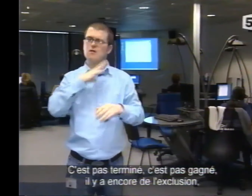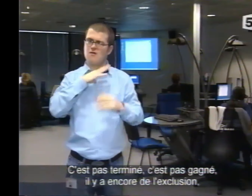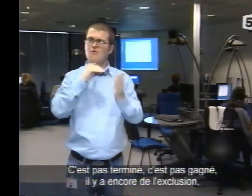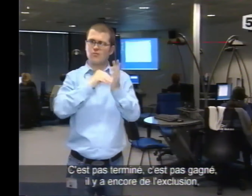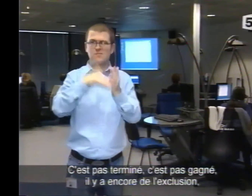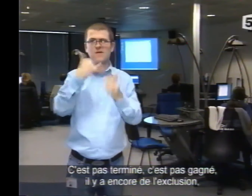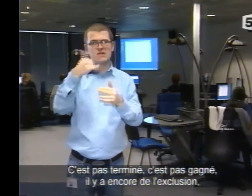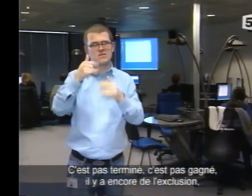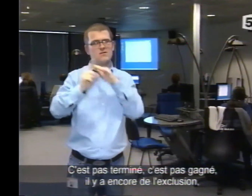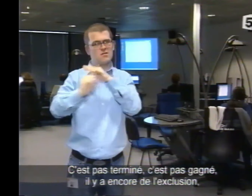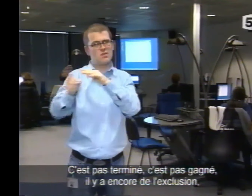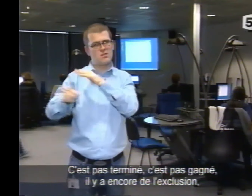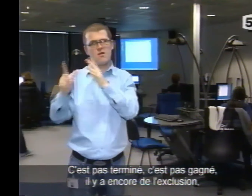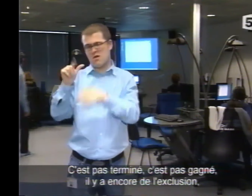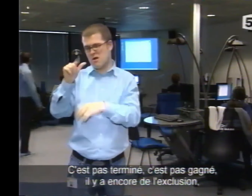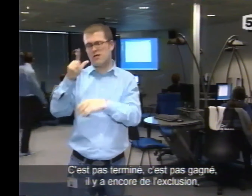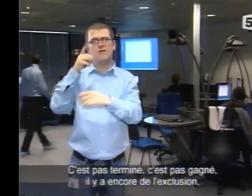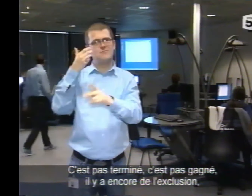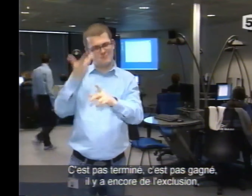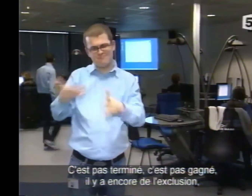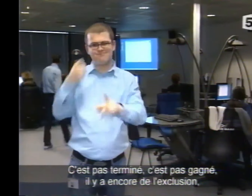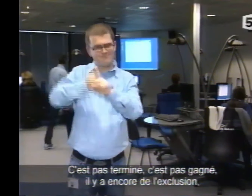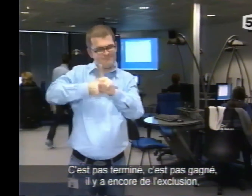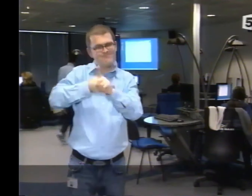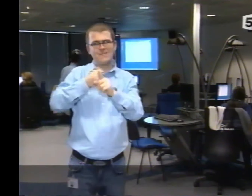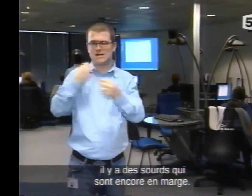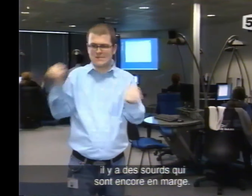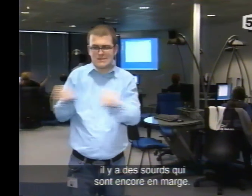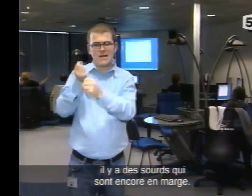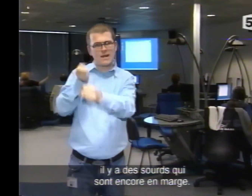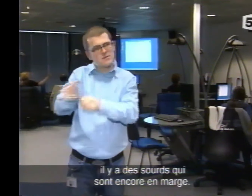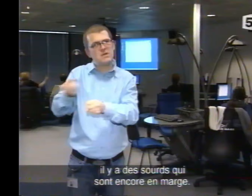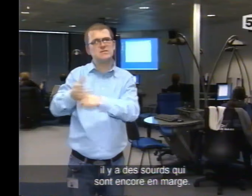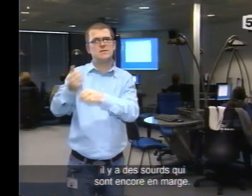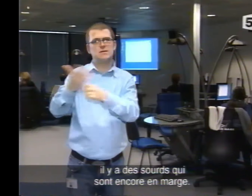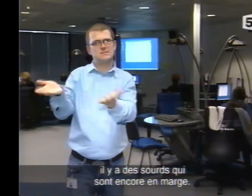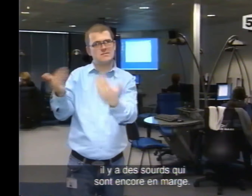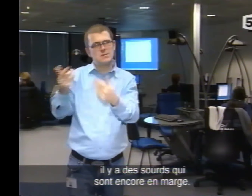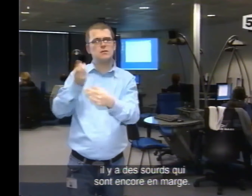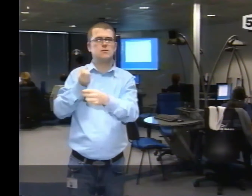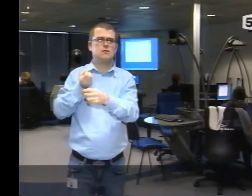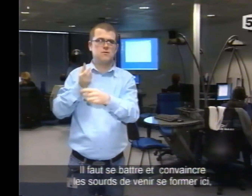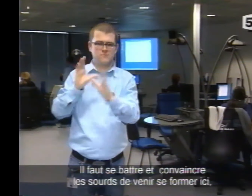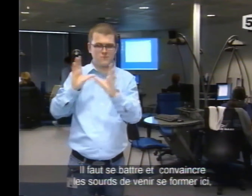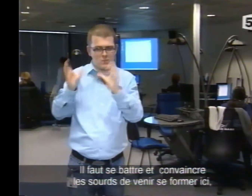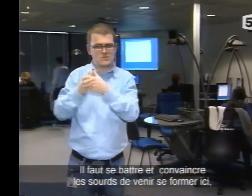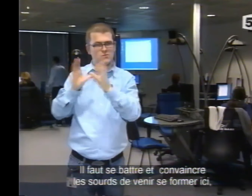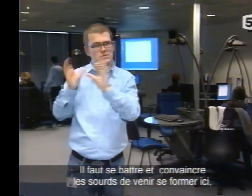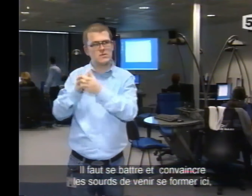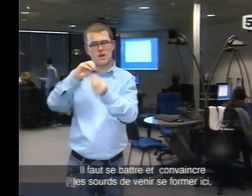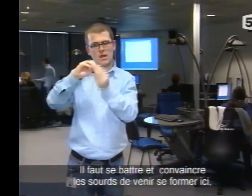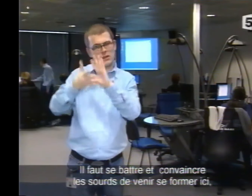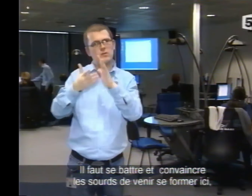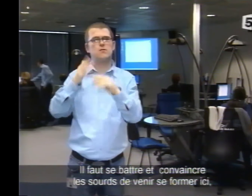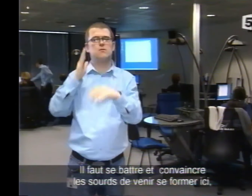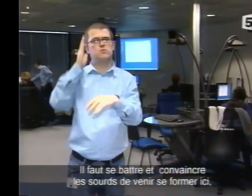C'est pas terminé, c'est pas gagné. Il y a encore de l'exclusion. Il y a des sourds qui sont encore en marge. Il faut se battre et convaincre les sourds de venir se